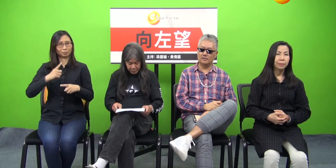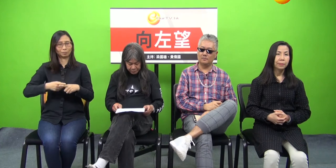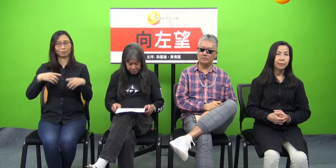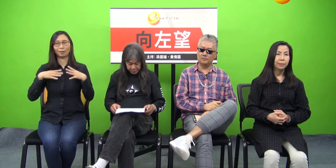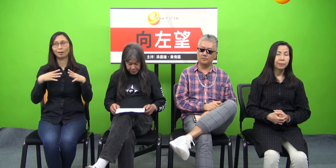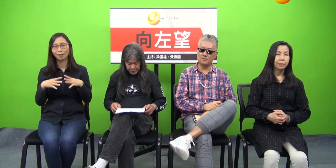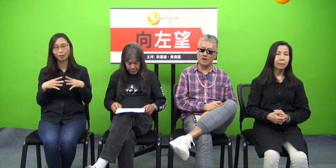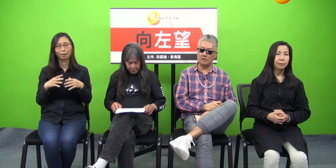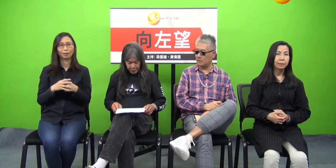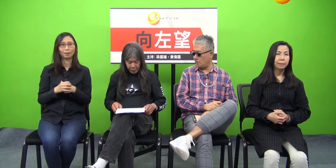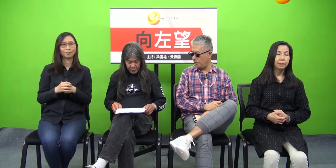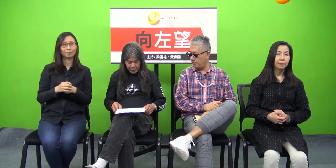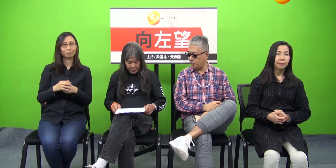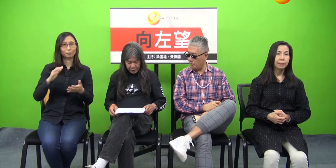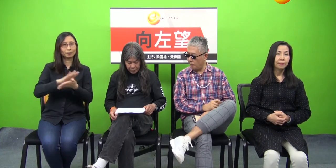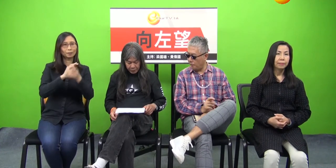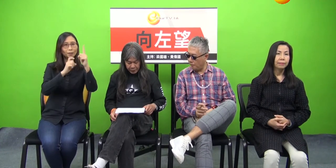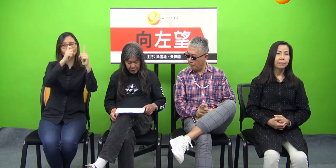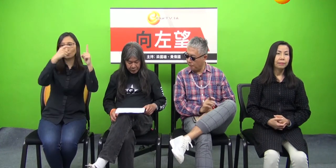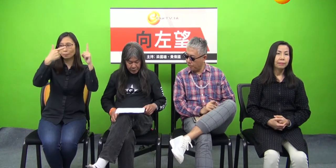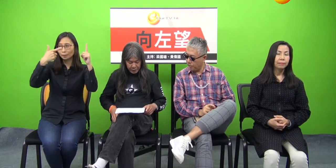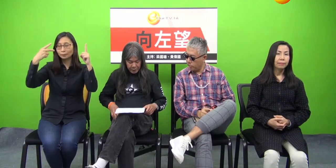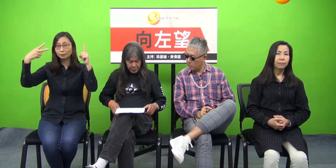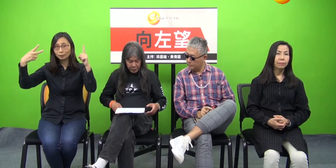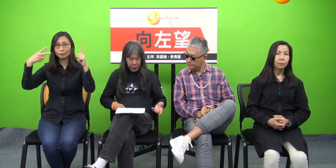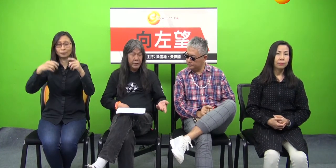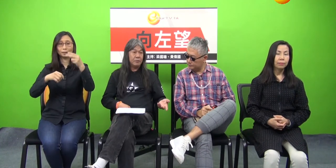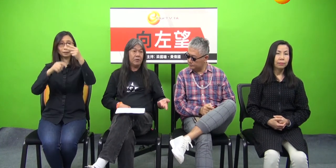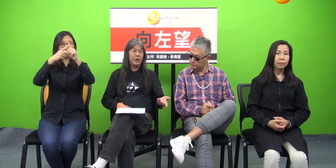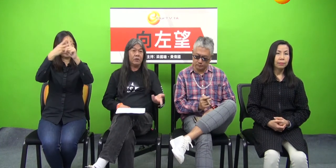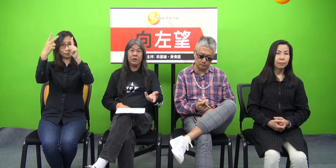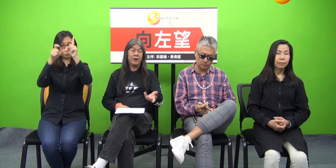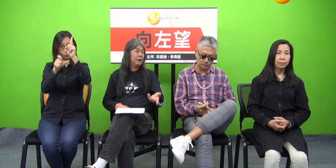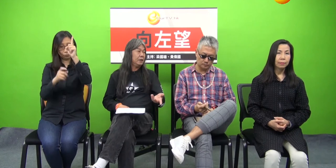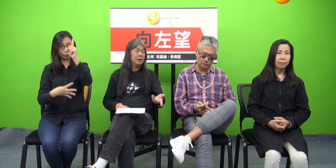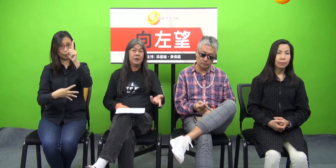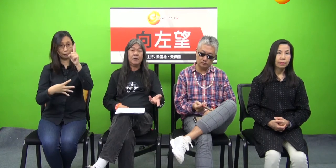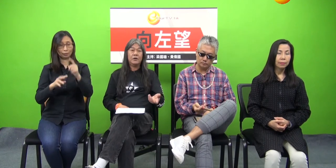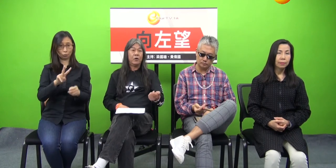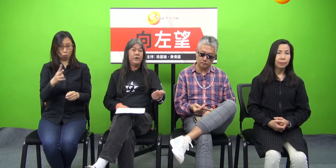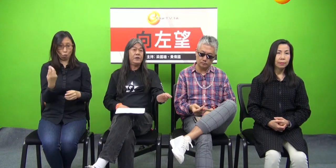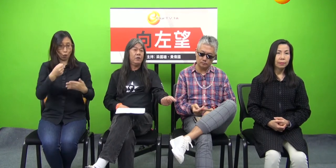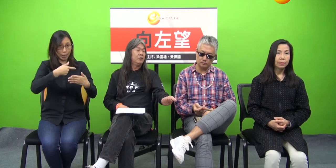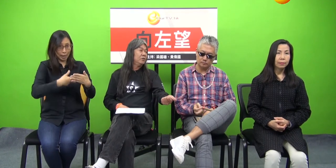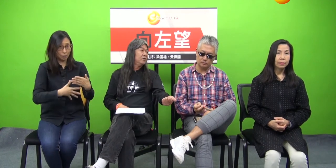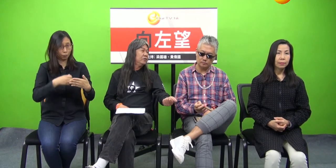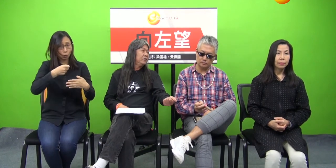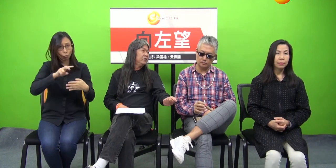噶，系咪？1982年12月4日改宪啊嘛，改宪就改咗咩咧？取